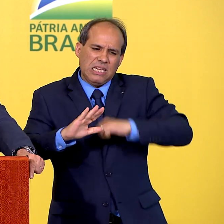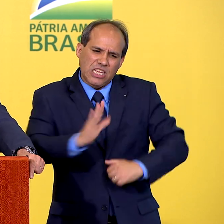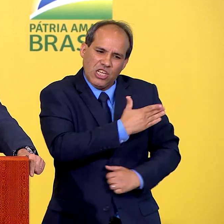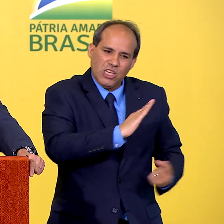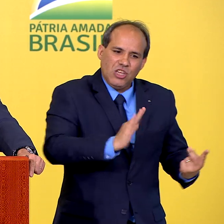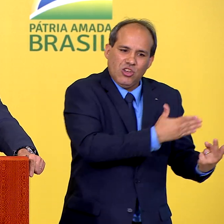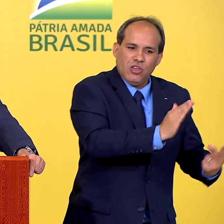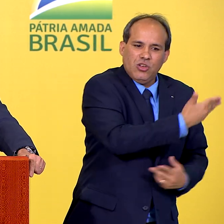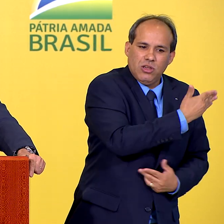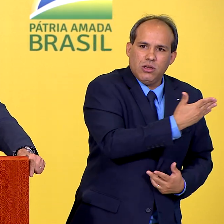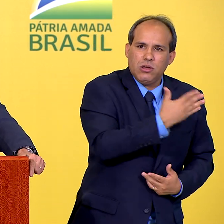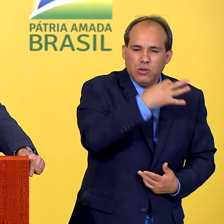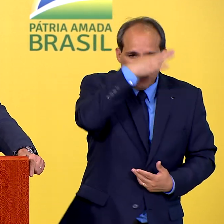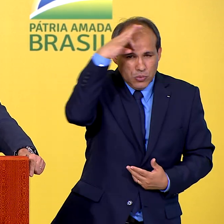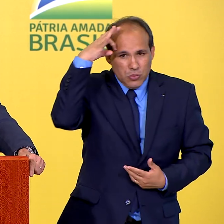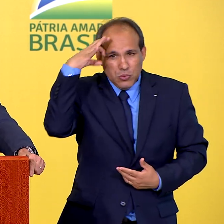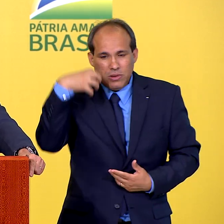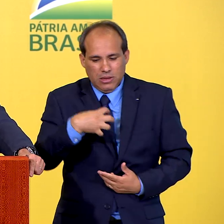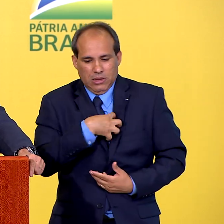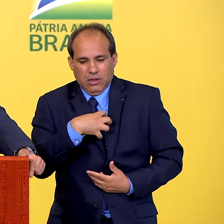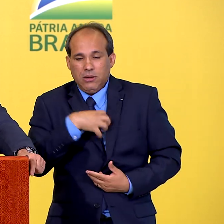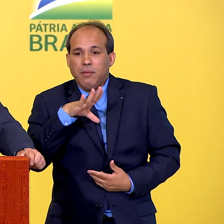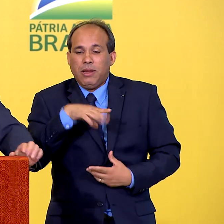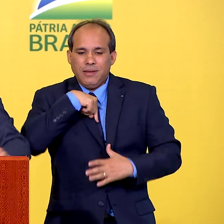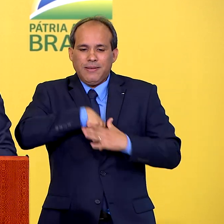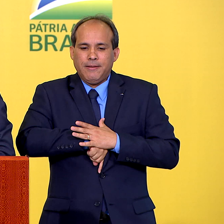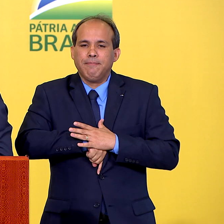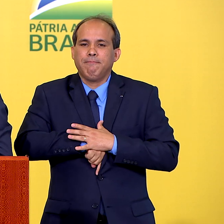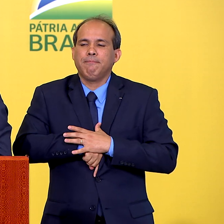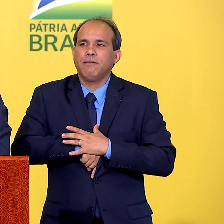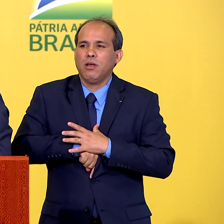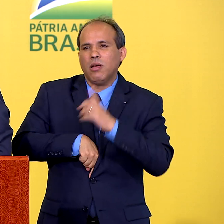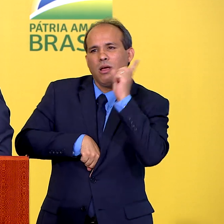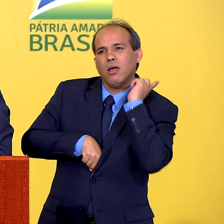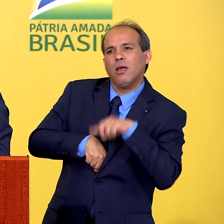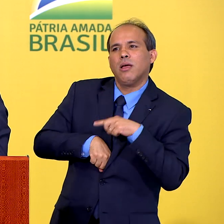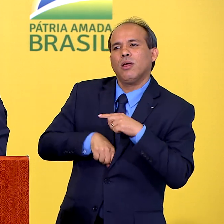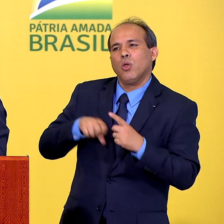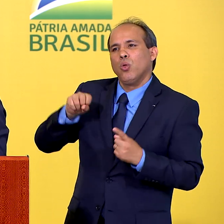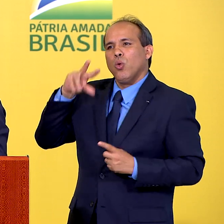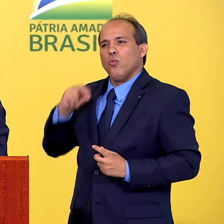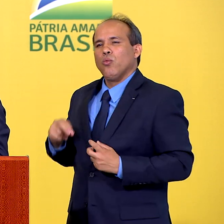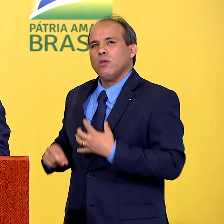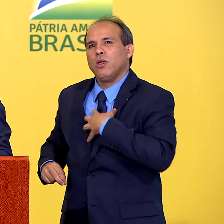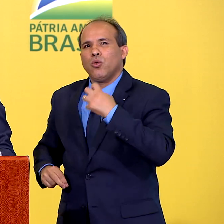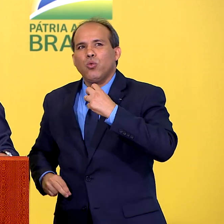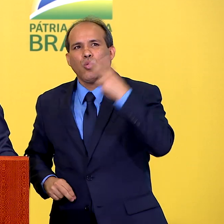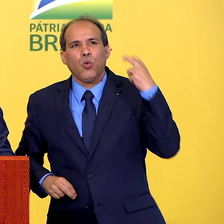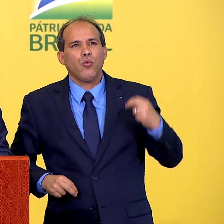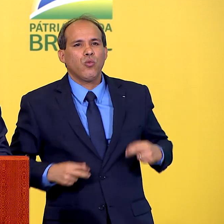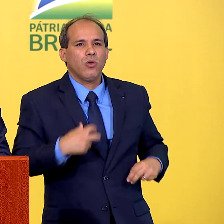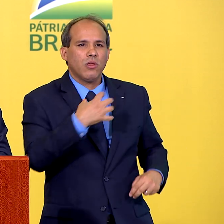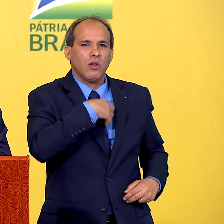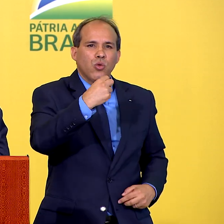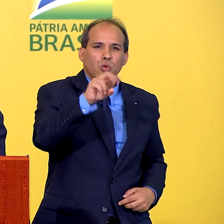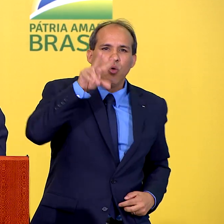mas interiormente nós estamos sendo diariamente renovados pela nossa